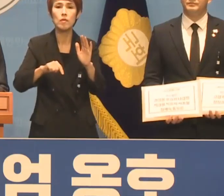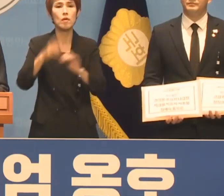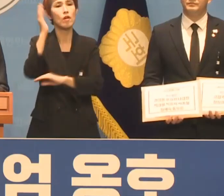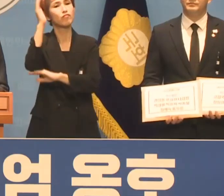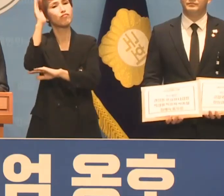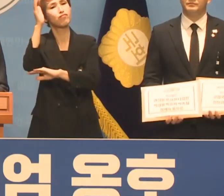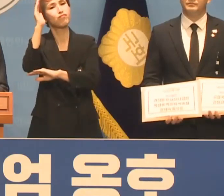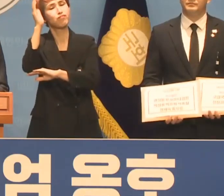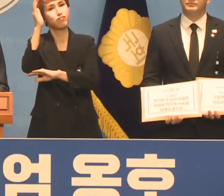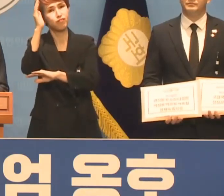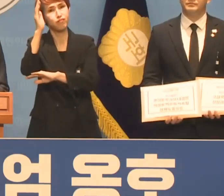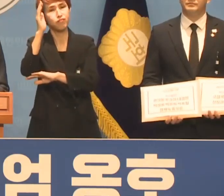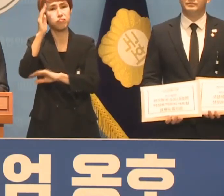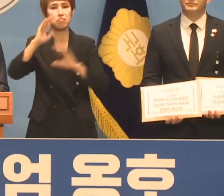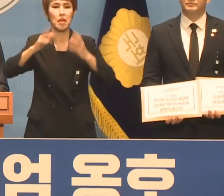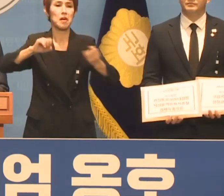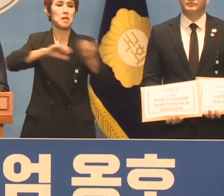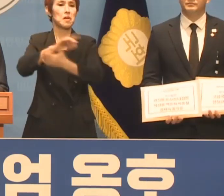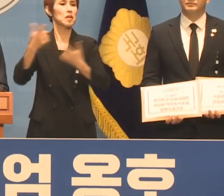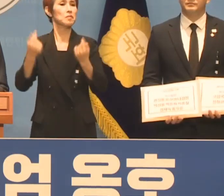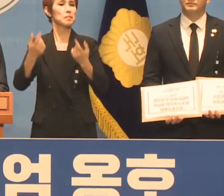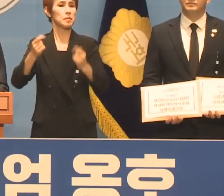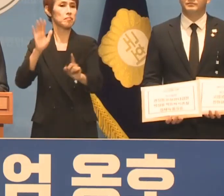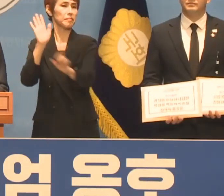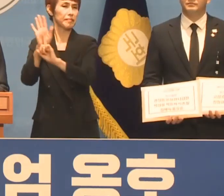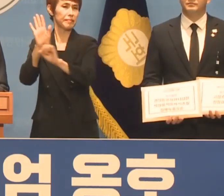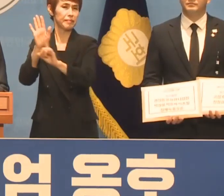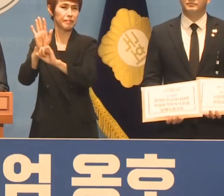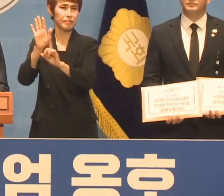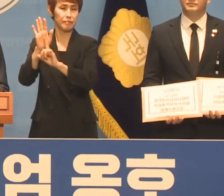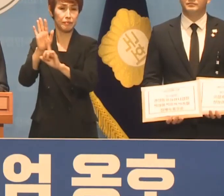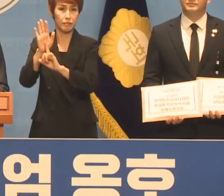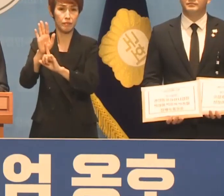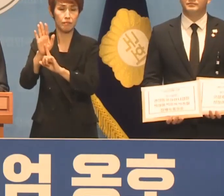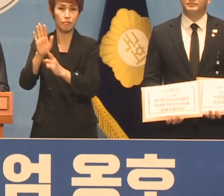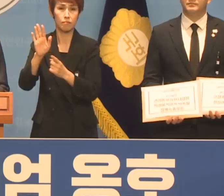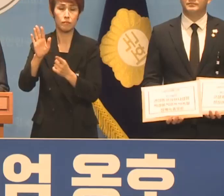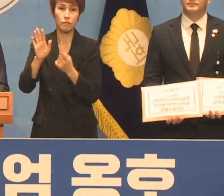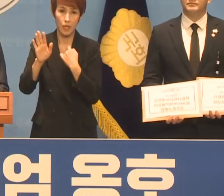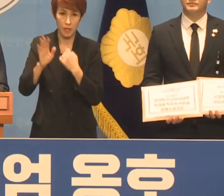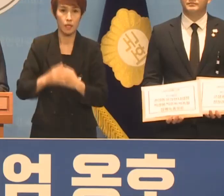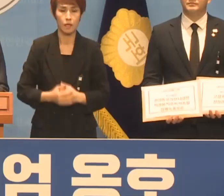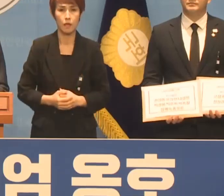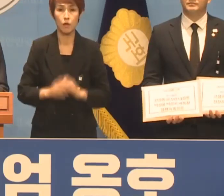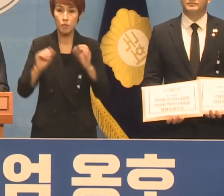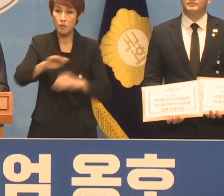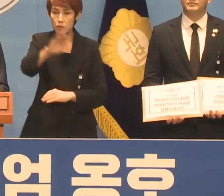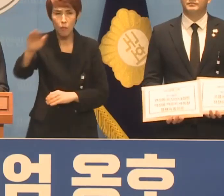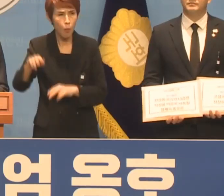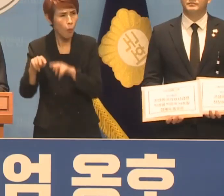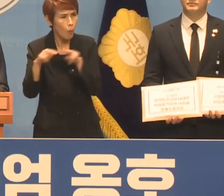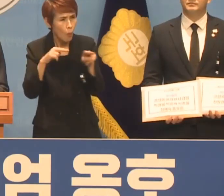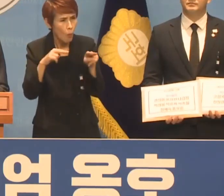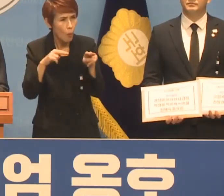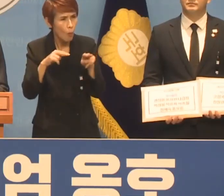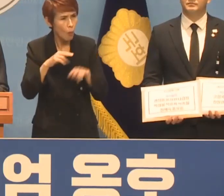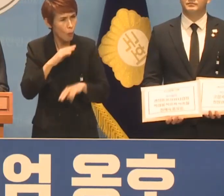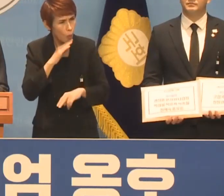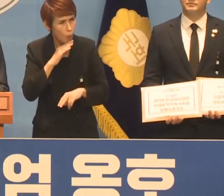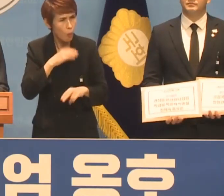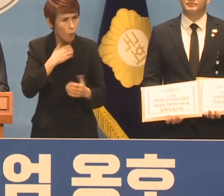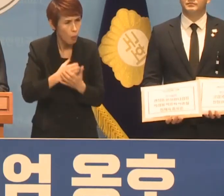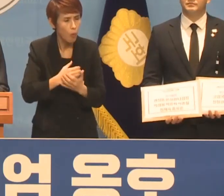통해서 이러한 내란과 관련된 부분들에 대해서 국민들로 하여금 왜곡된 인식을 갖게 할 수 있는